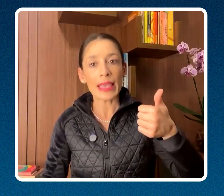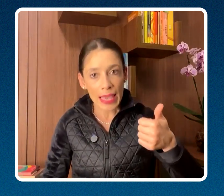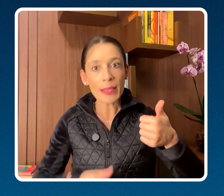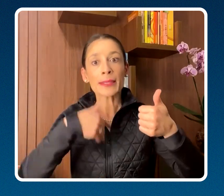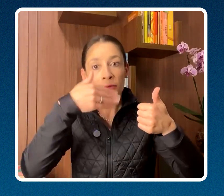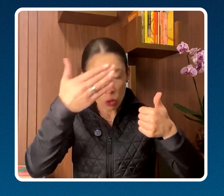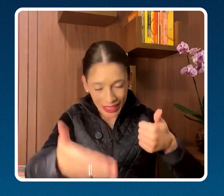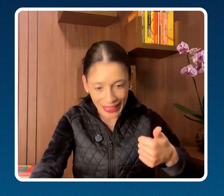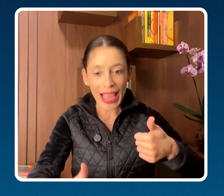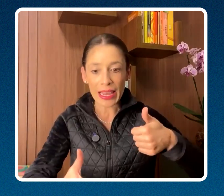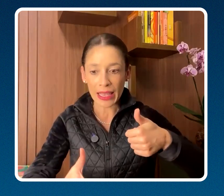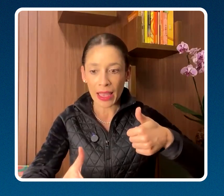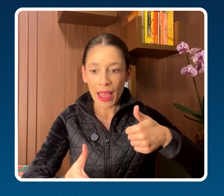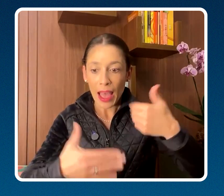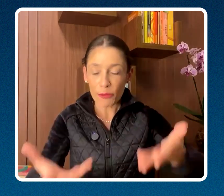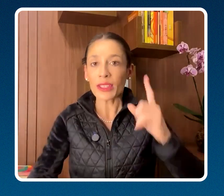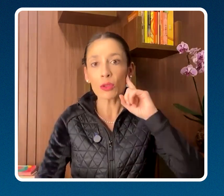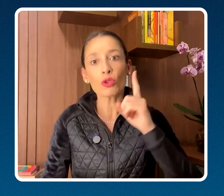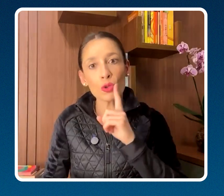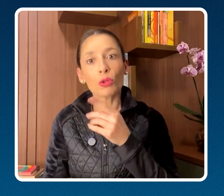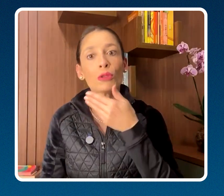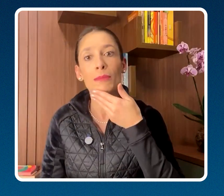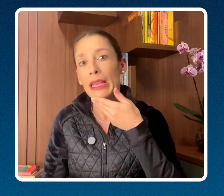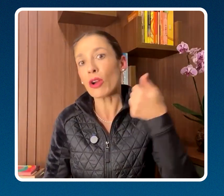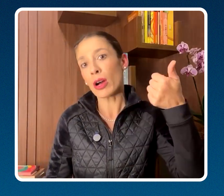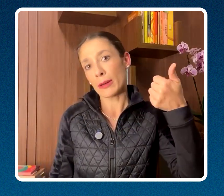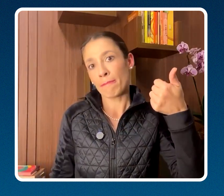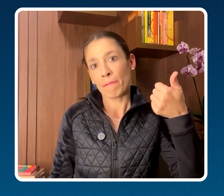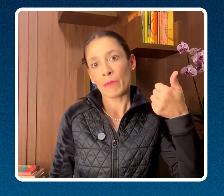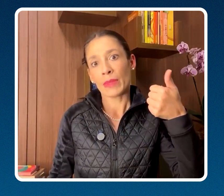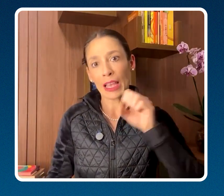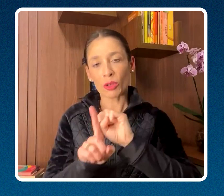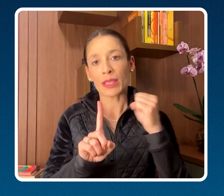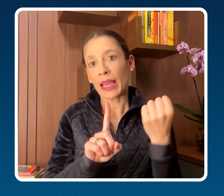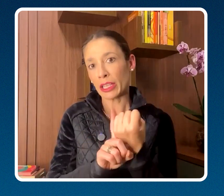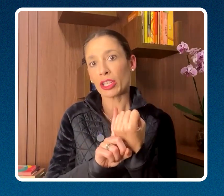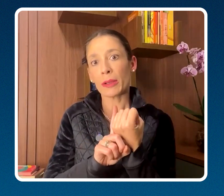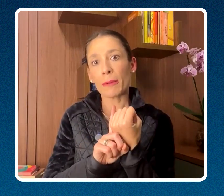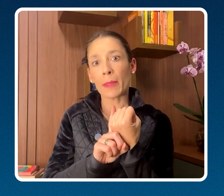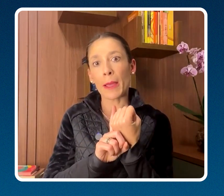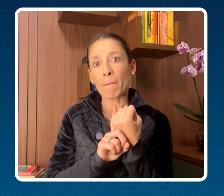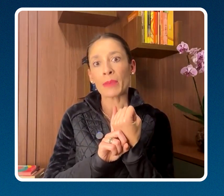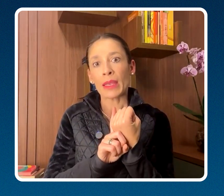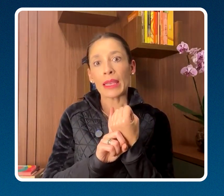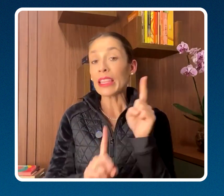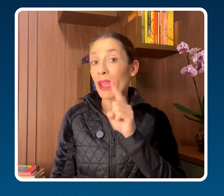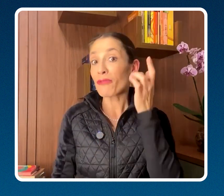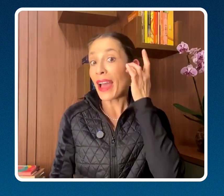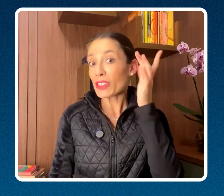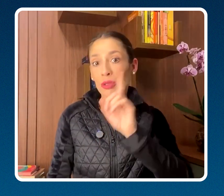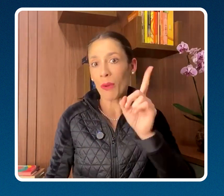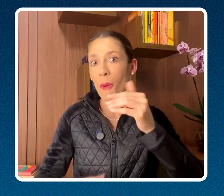melhores e tornarem a vida dos surdos melhor a sociedade. Então,